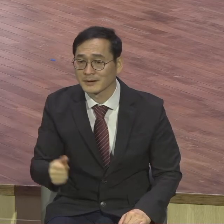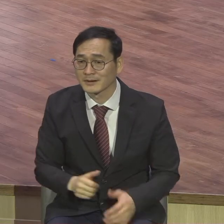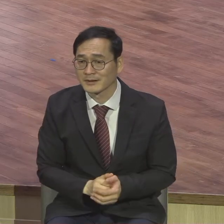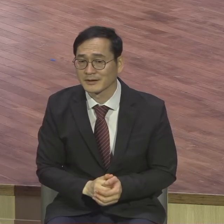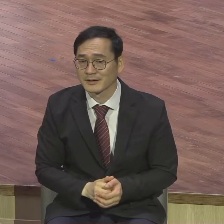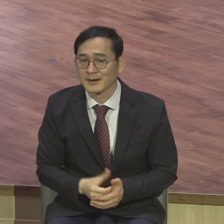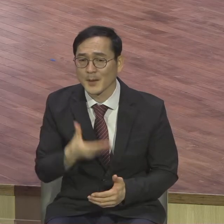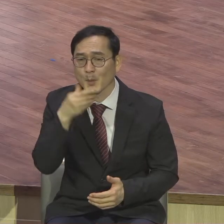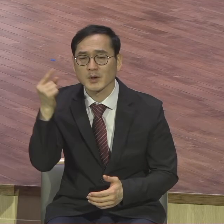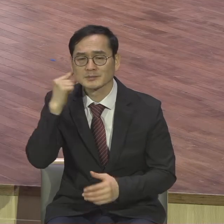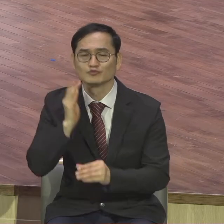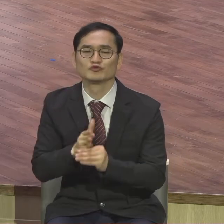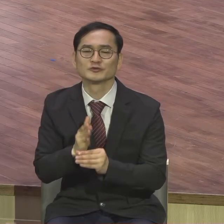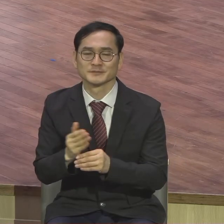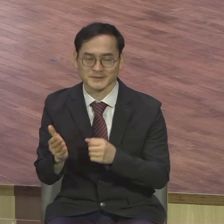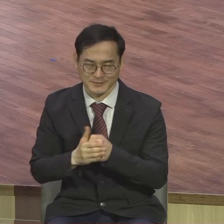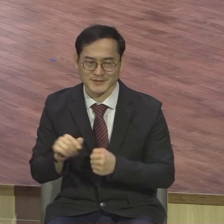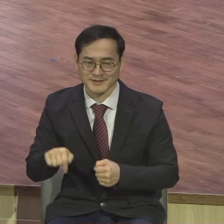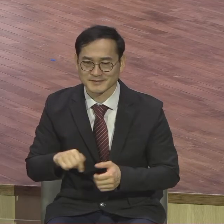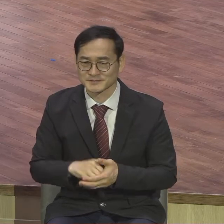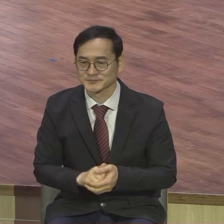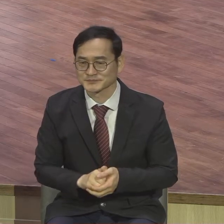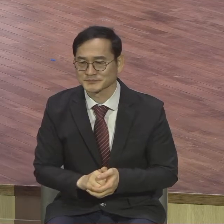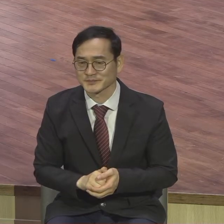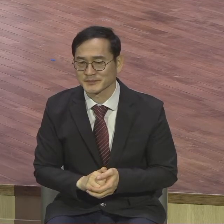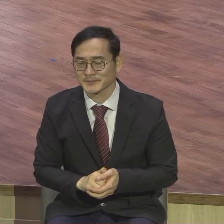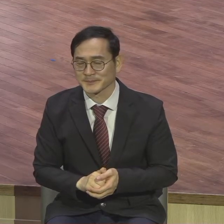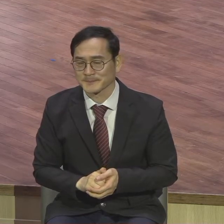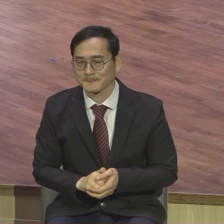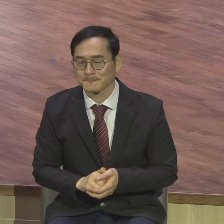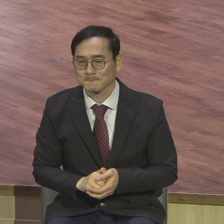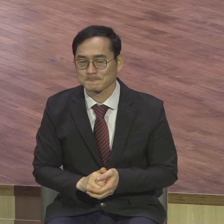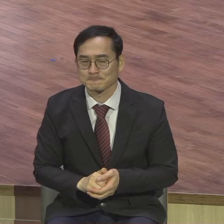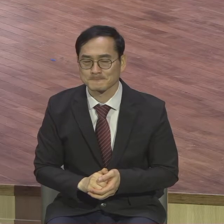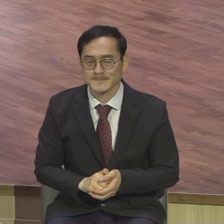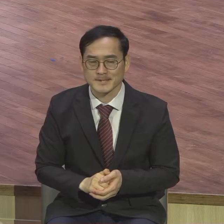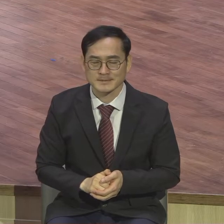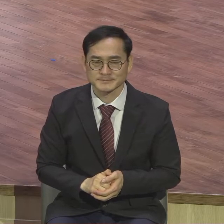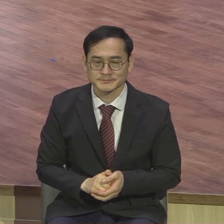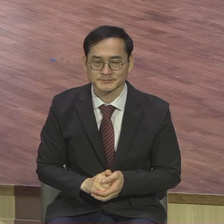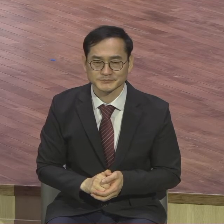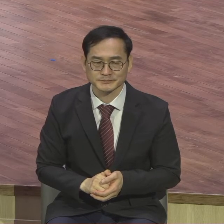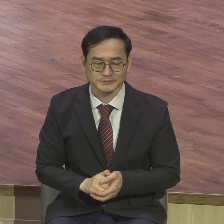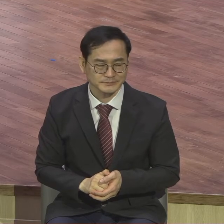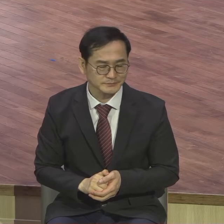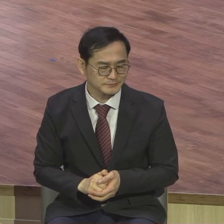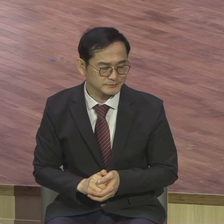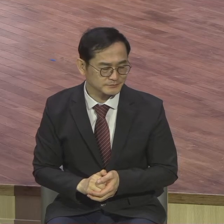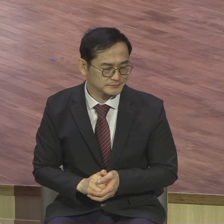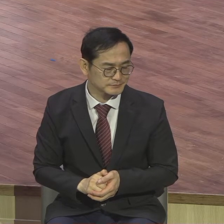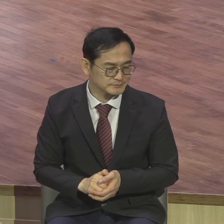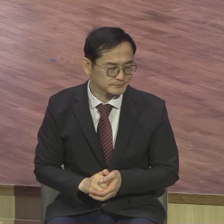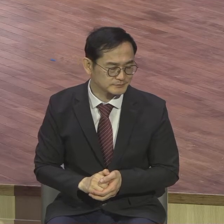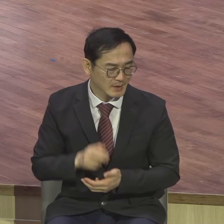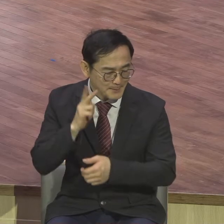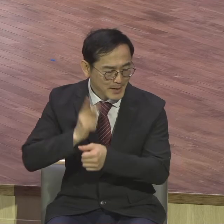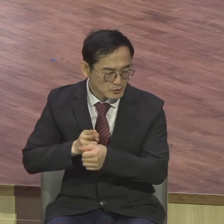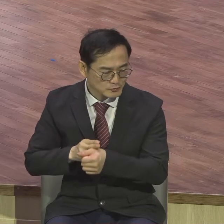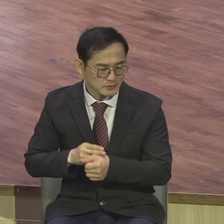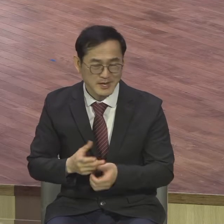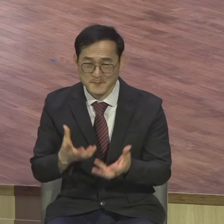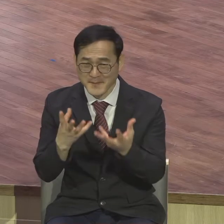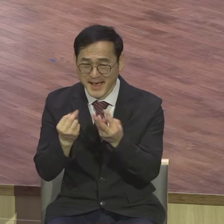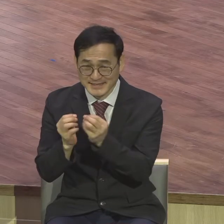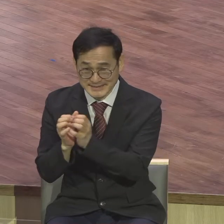나요. 우리는 절대 속으면 안 됩니다. 사도 바울이 고린도후서 2장 17절에 이렇게 고백합니다. 우리는 수많은 사람들처럼 하나님의